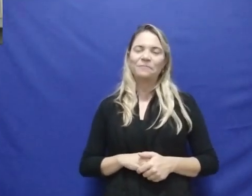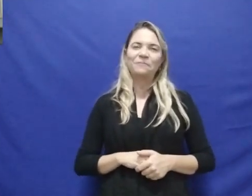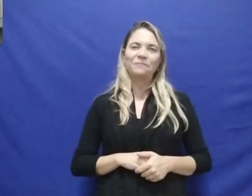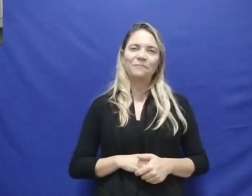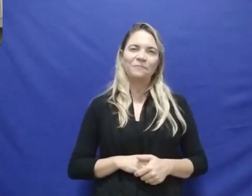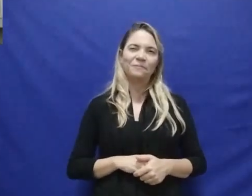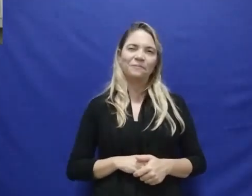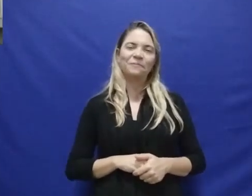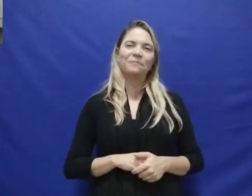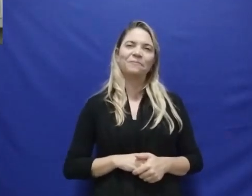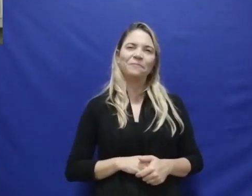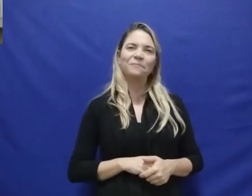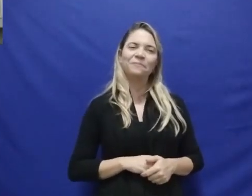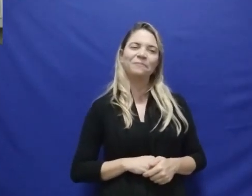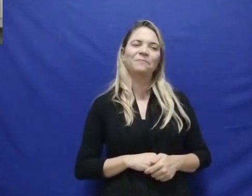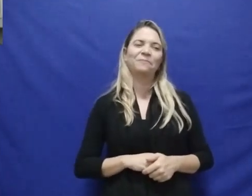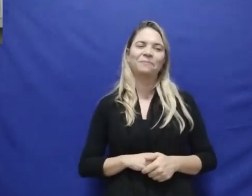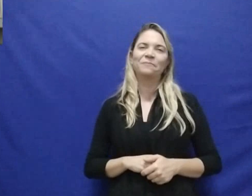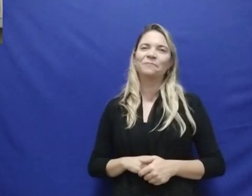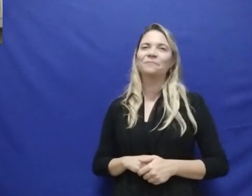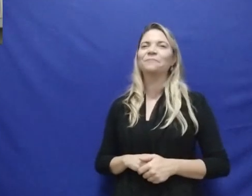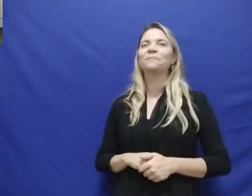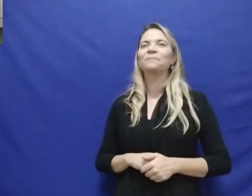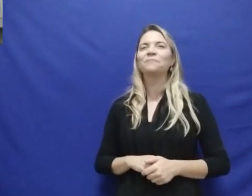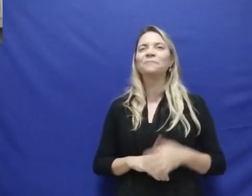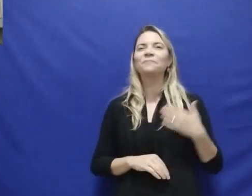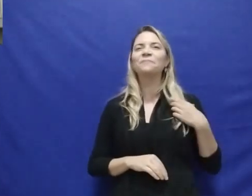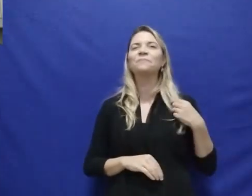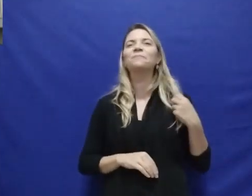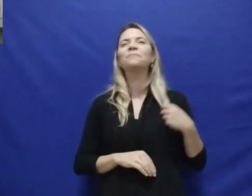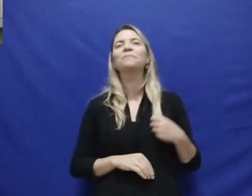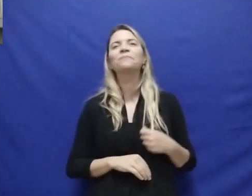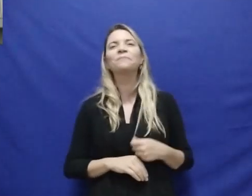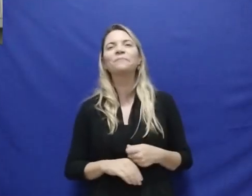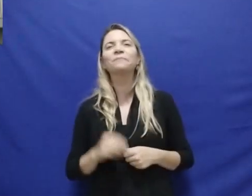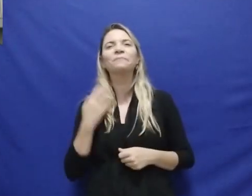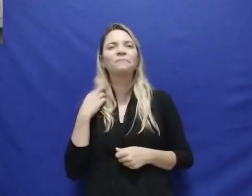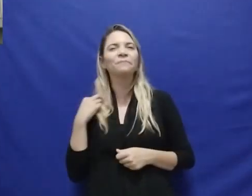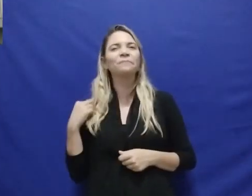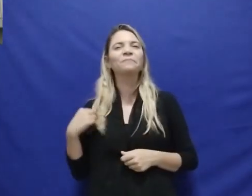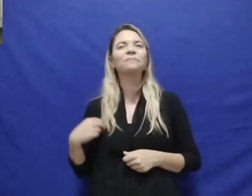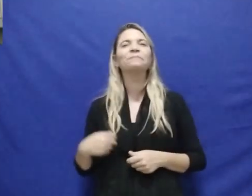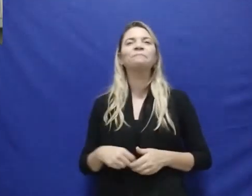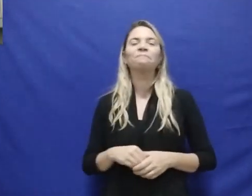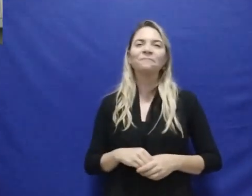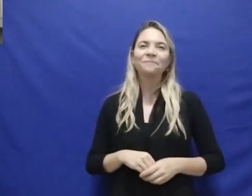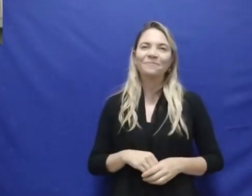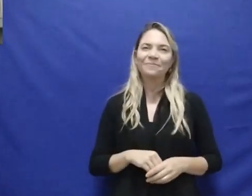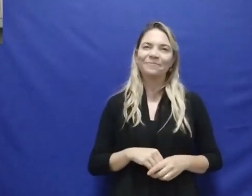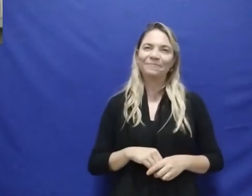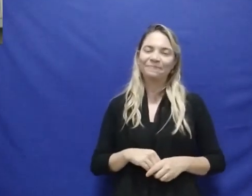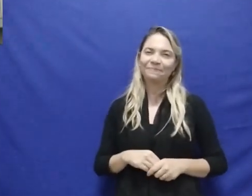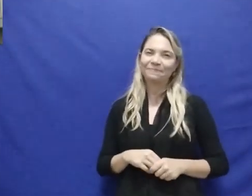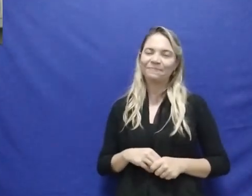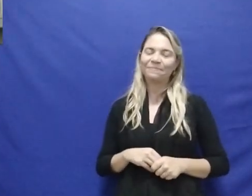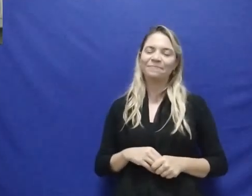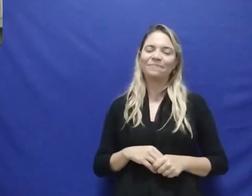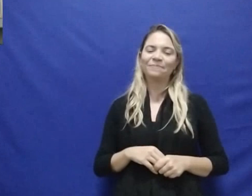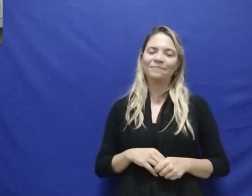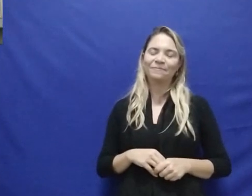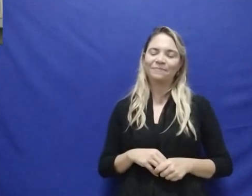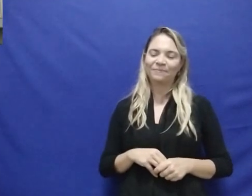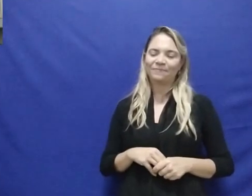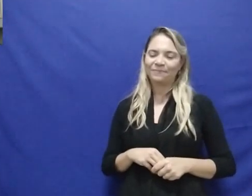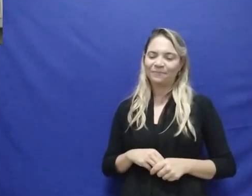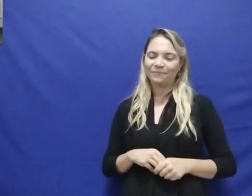de tantas mortes, o Evangelho é, como em qualquer outra situação, a grande resposta para a humanidade. Ajuda-nos